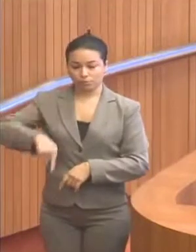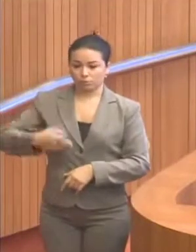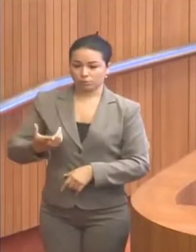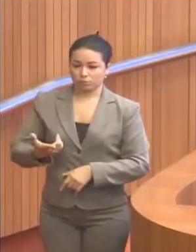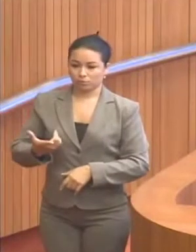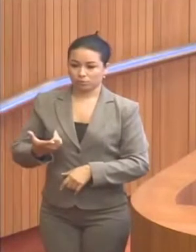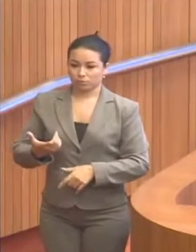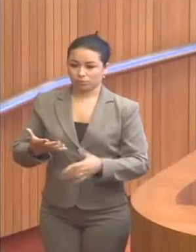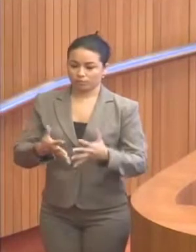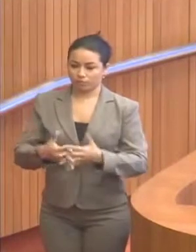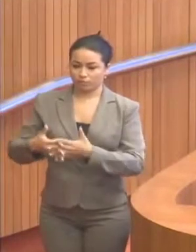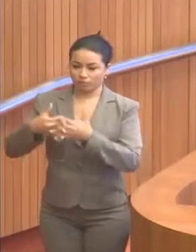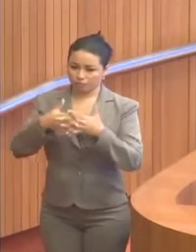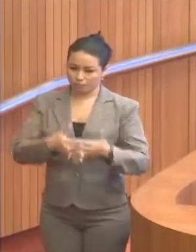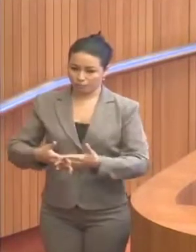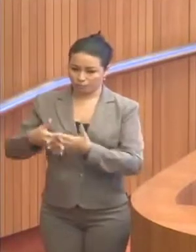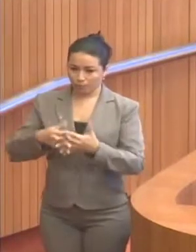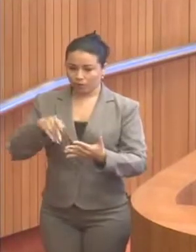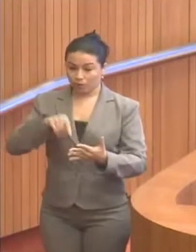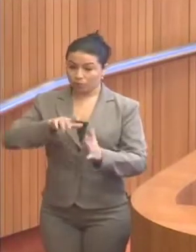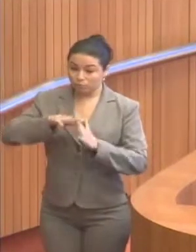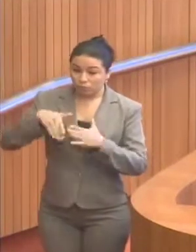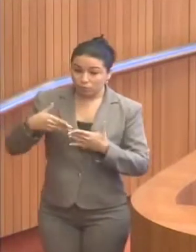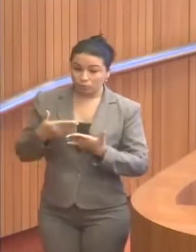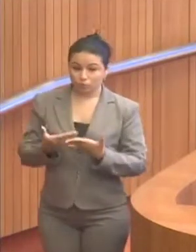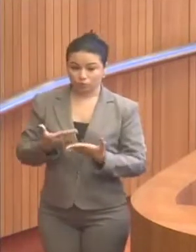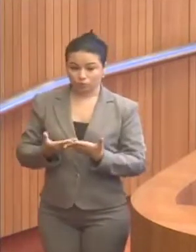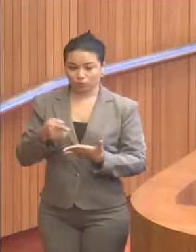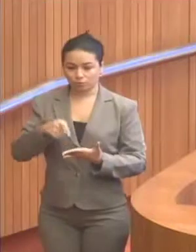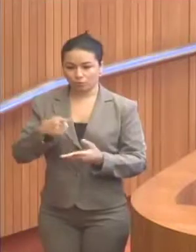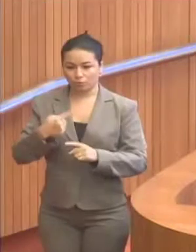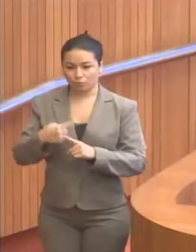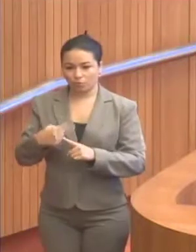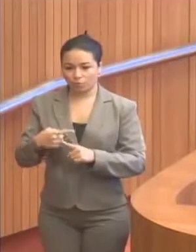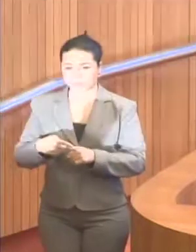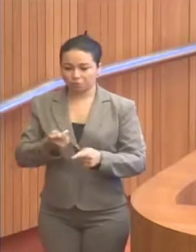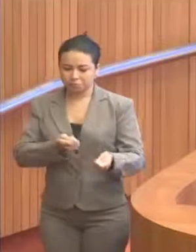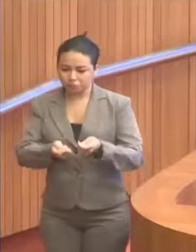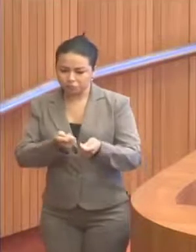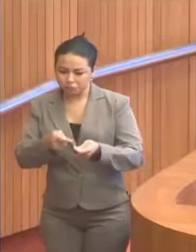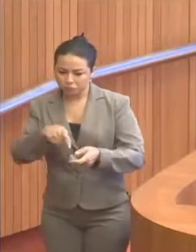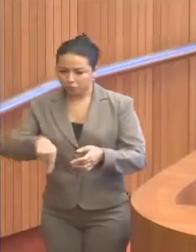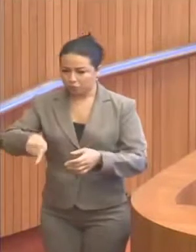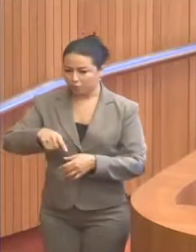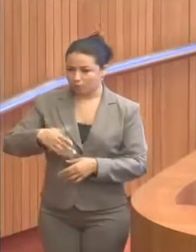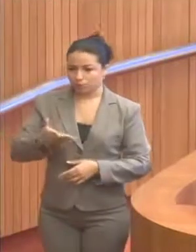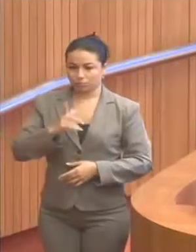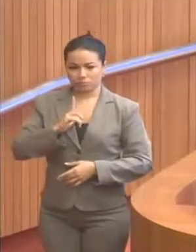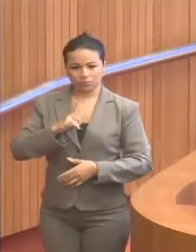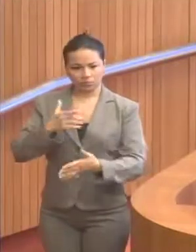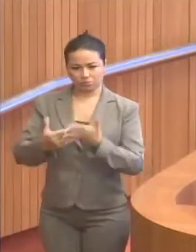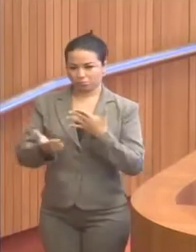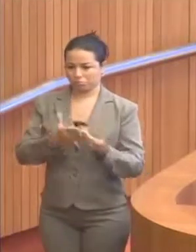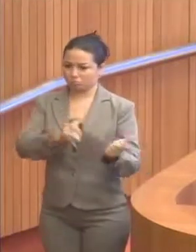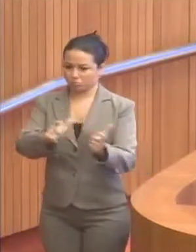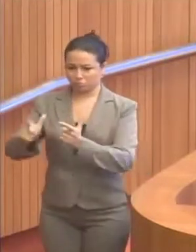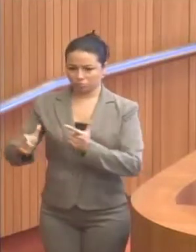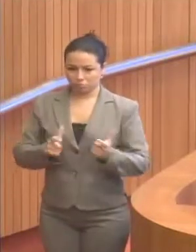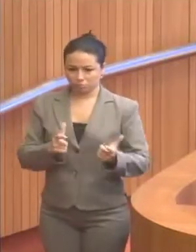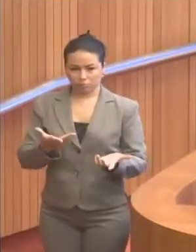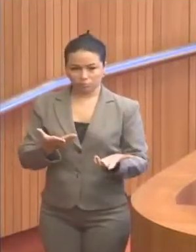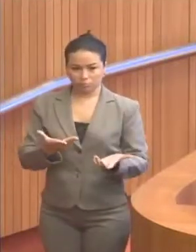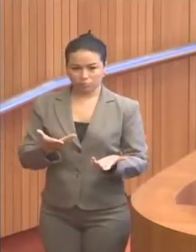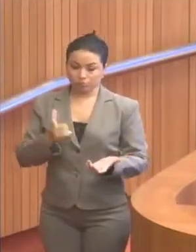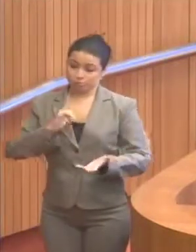transporte em Pau de Arara, transporte escolar, que o transporte comercial, esse aí existe em todo canto, né?